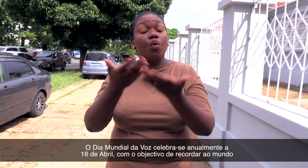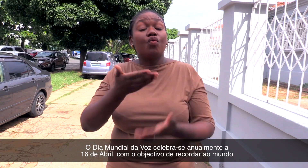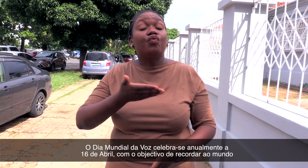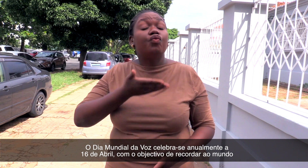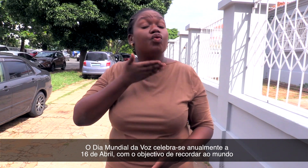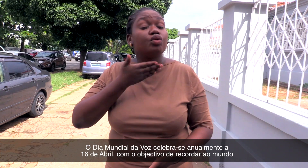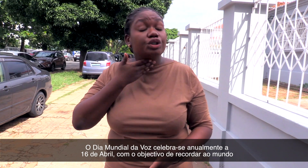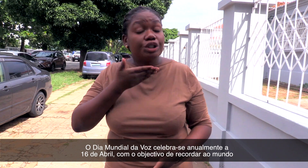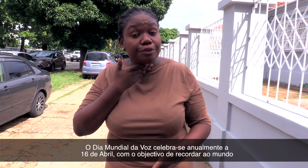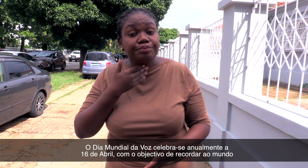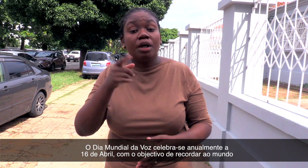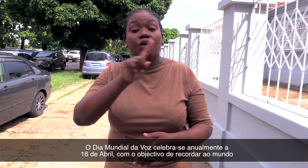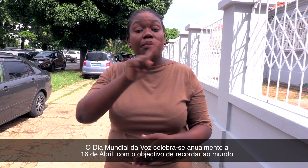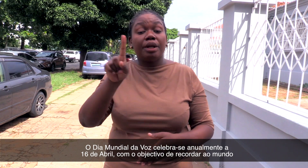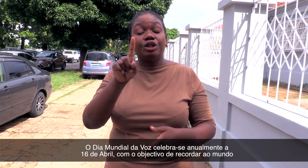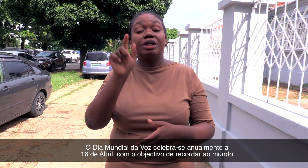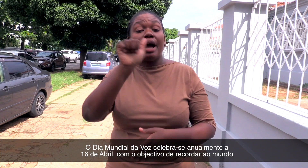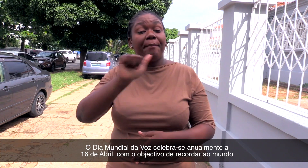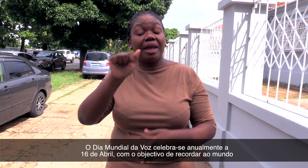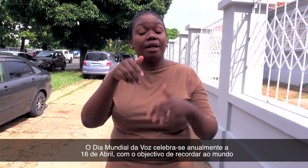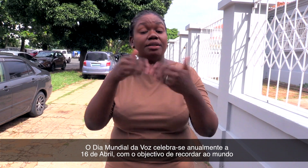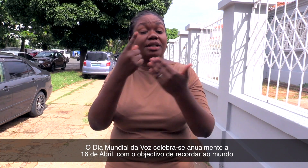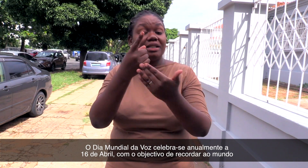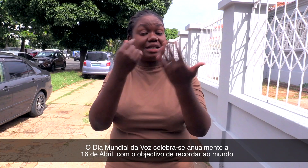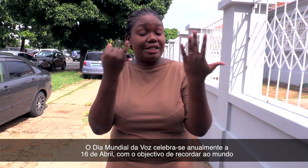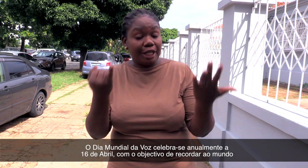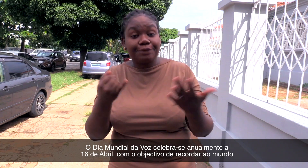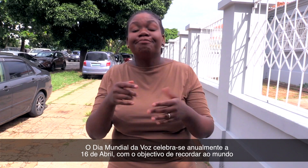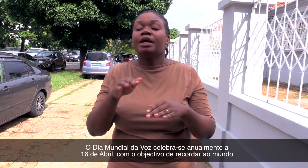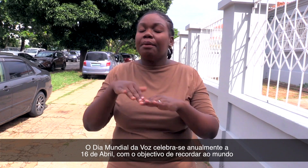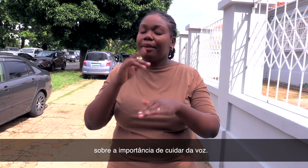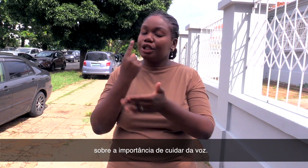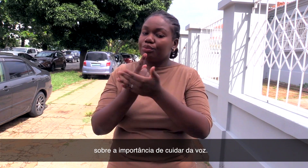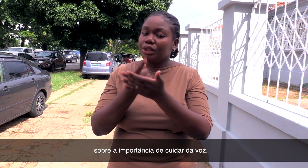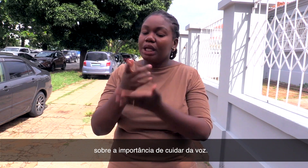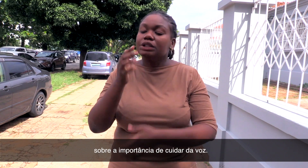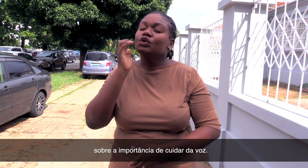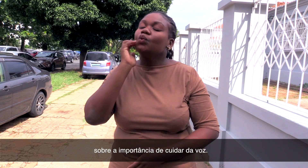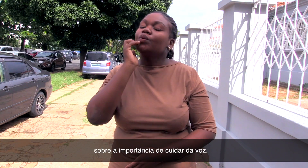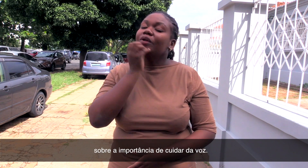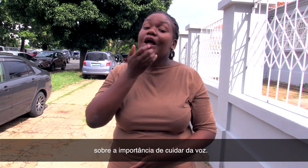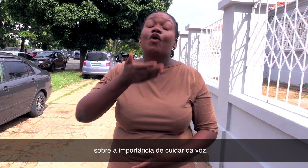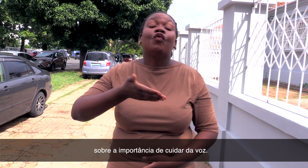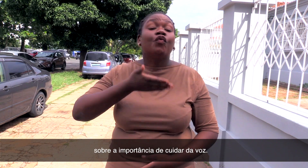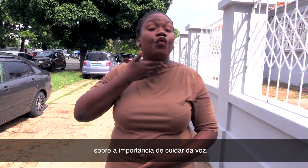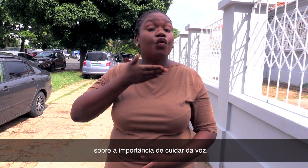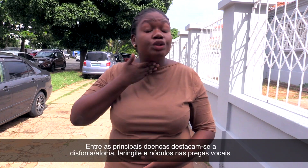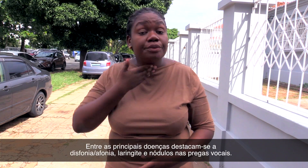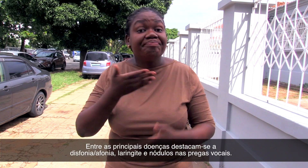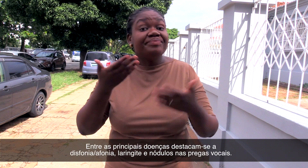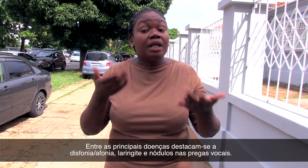Voz celebra-se anualmente a 16 de abril, com o objetivo de recordar ao mundo sobre a importância de cuidar da